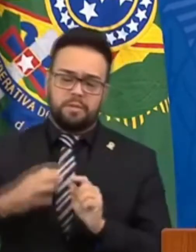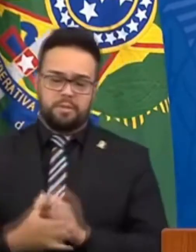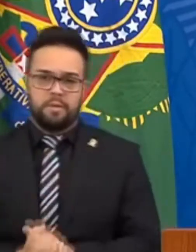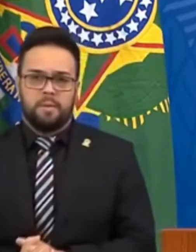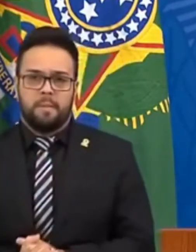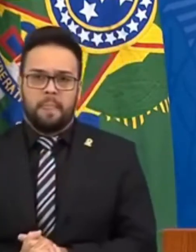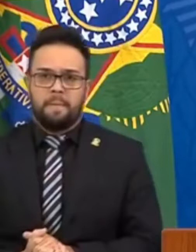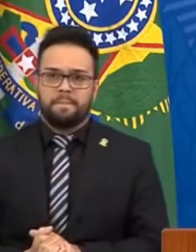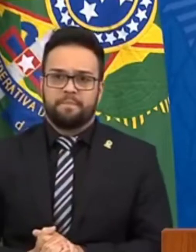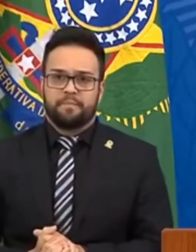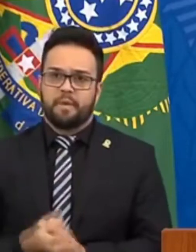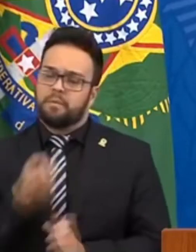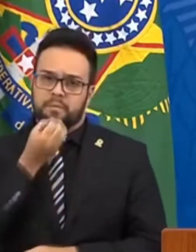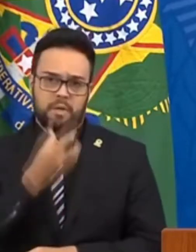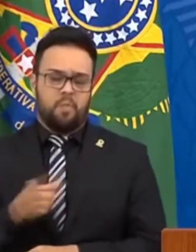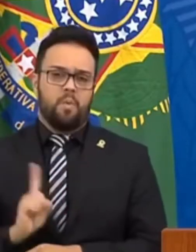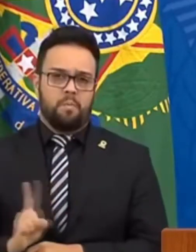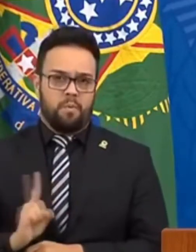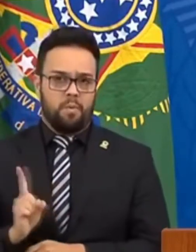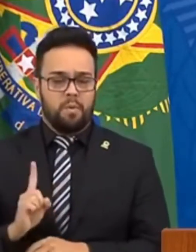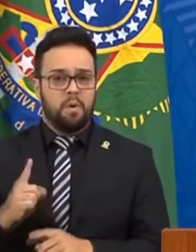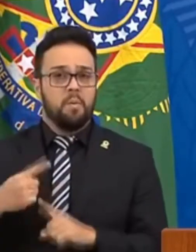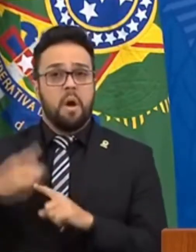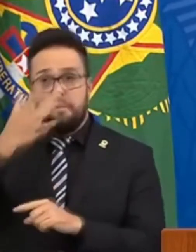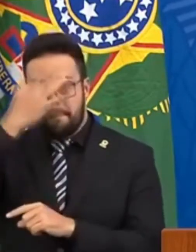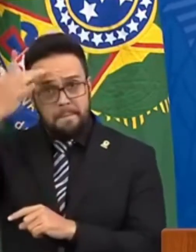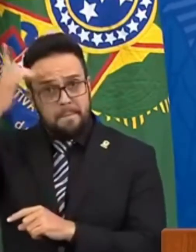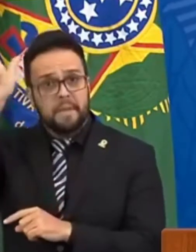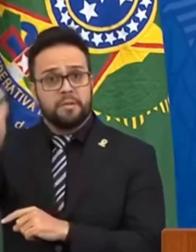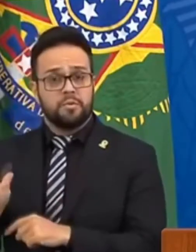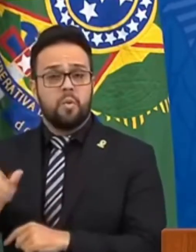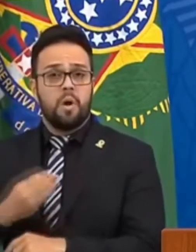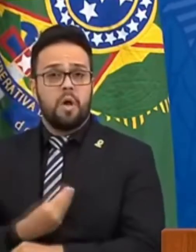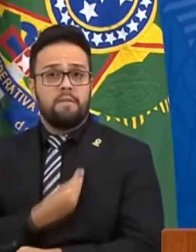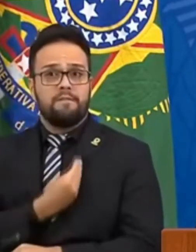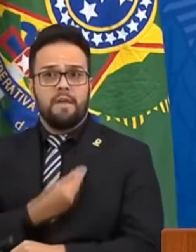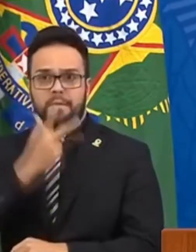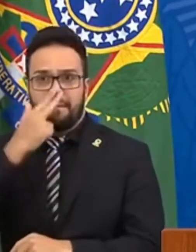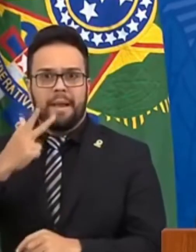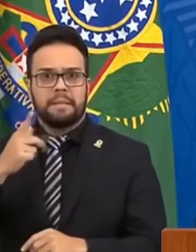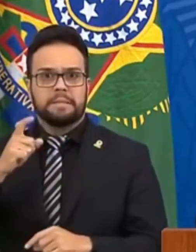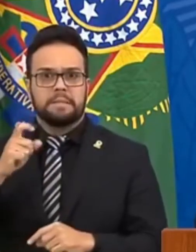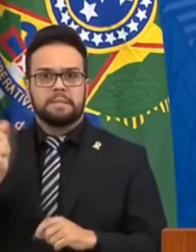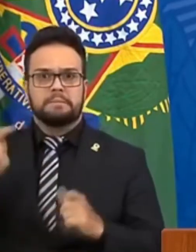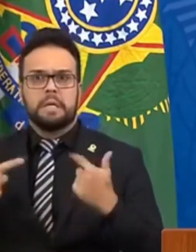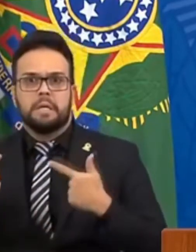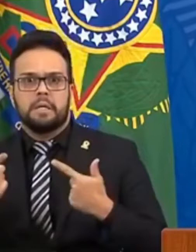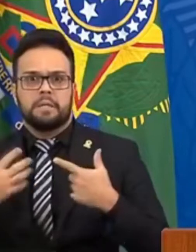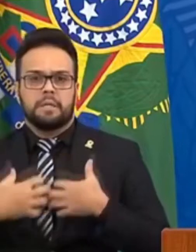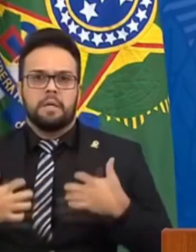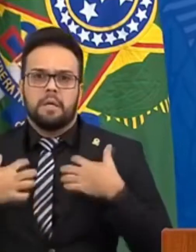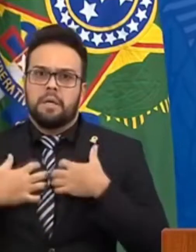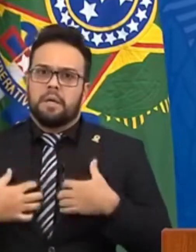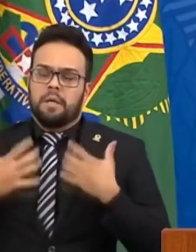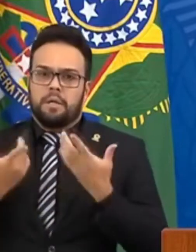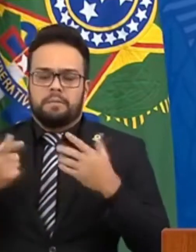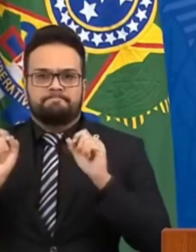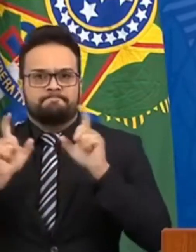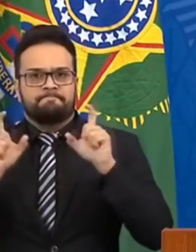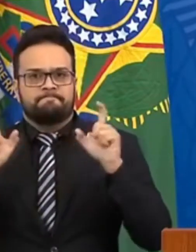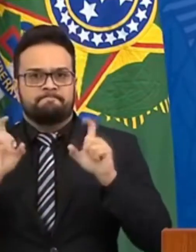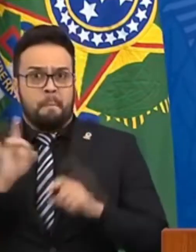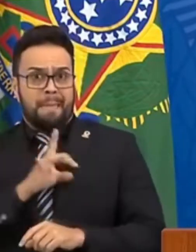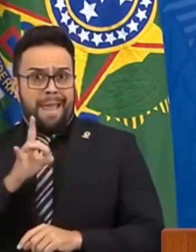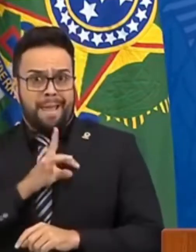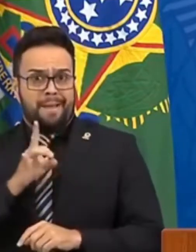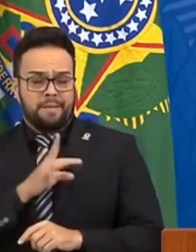e isso não é bom é uma pessoa que vive iso sob tensão no clima de histeria